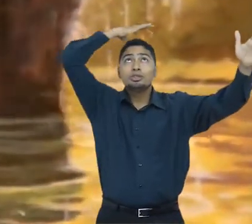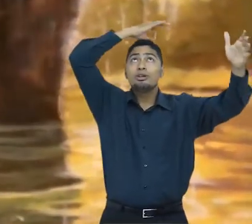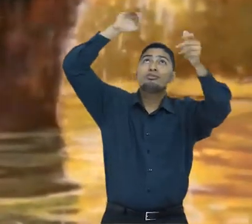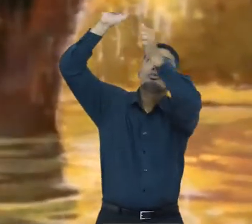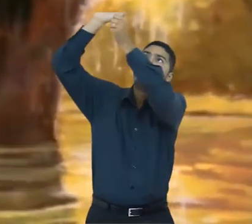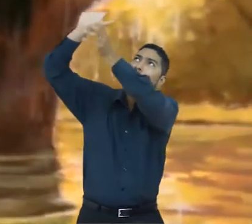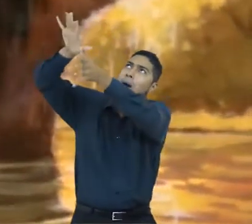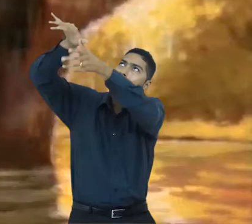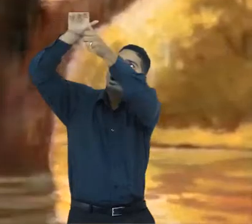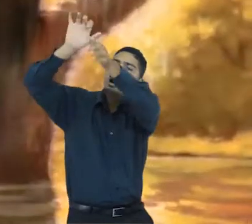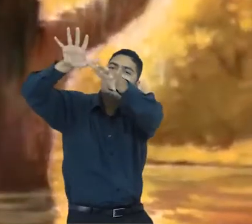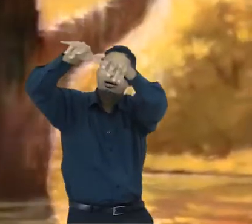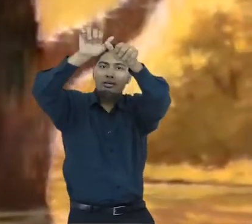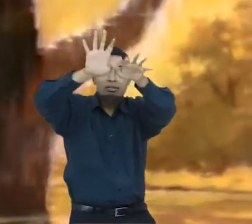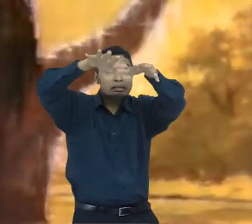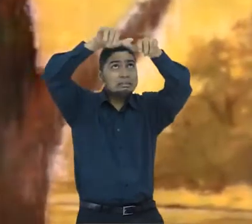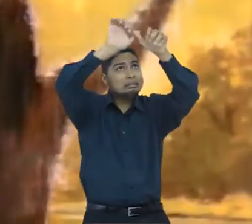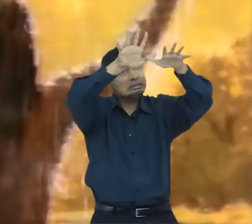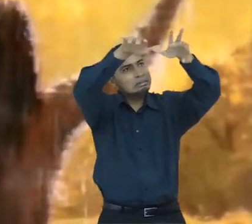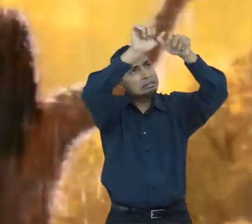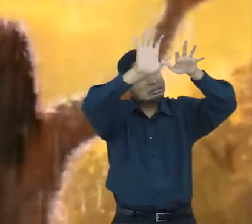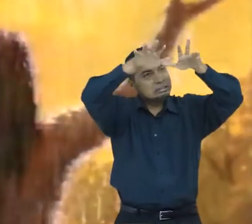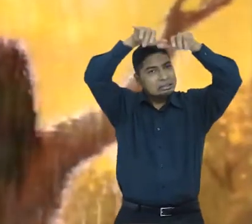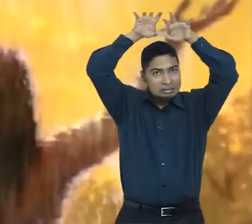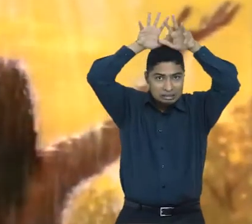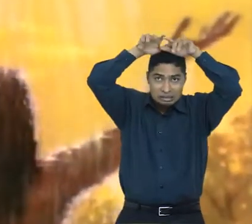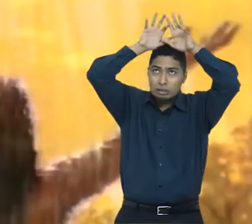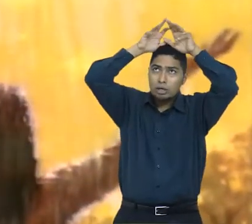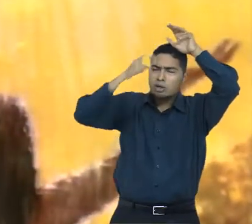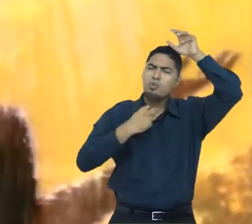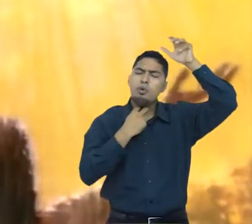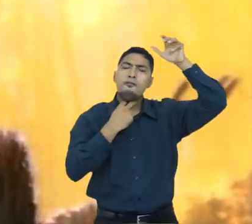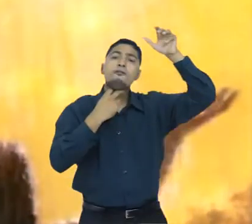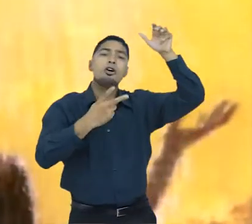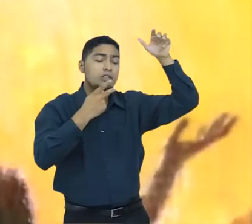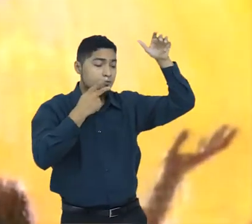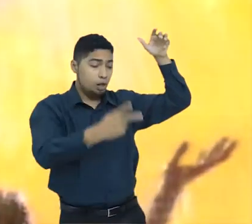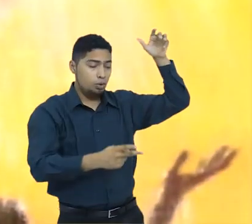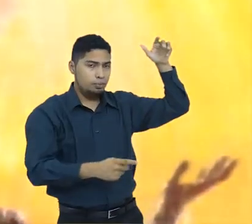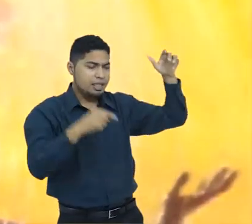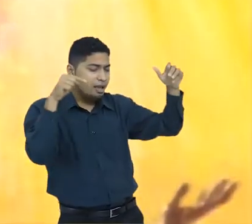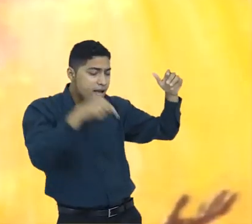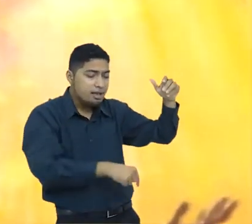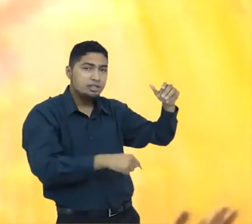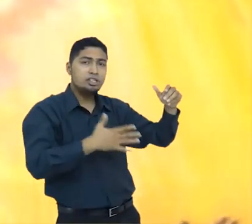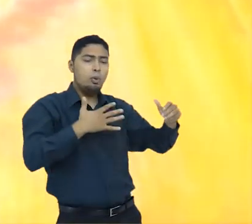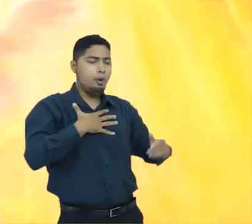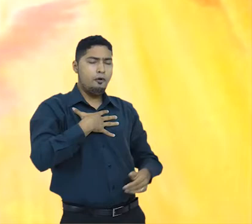Deus desceu na forma de pomba e brilhou sobre ele. Uma voz vinda do céu declarou: "Este é o